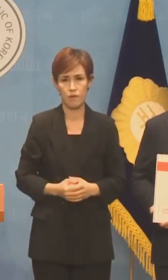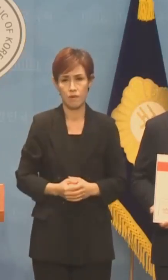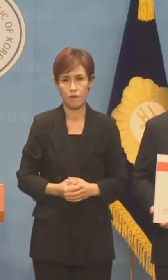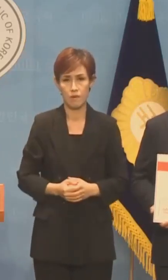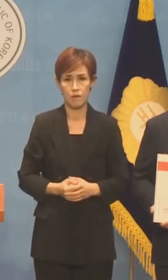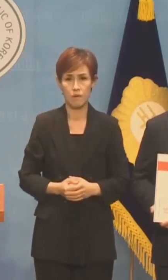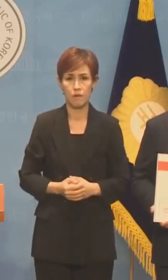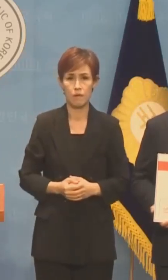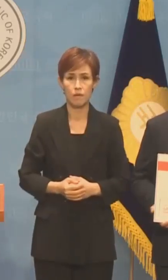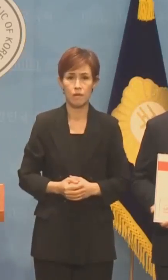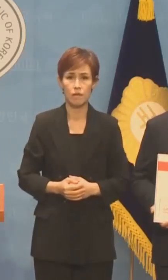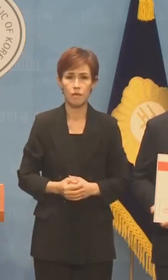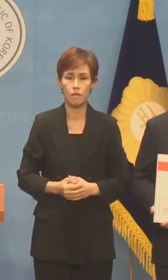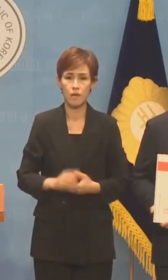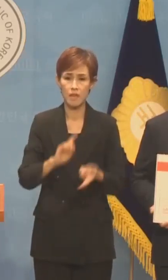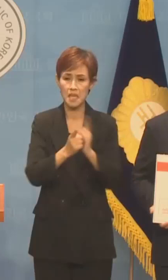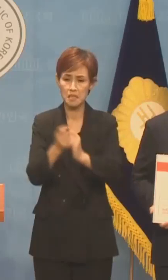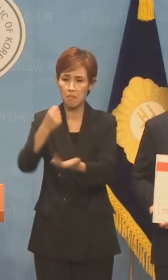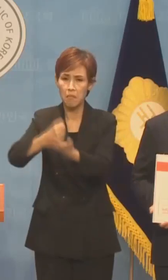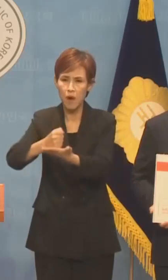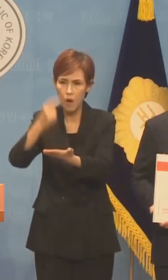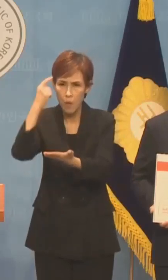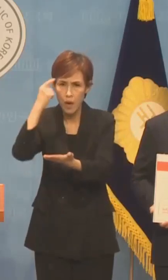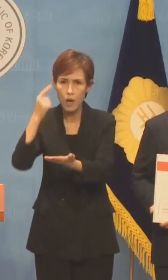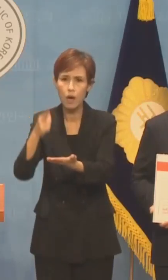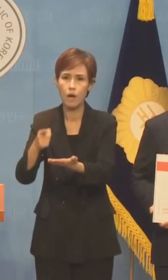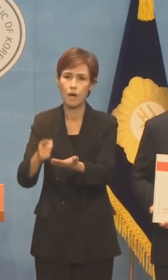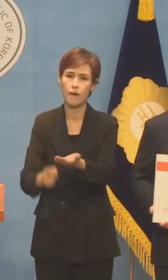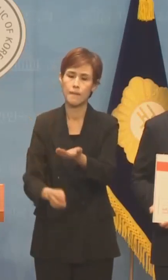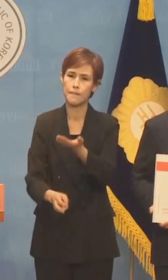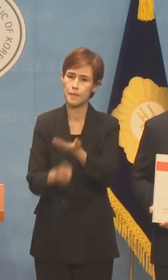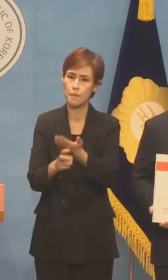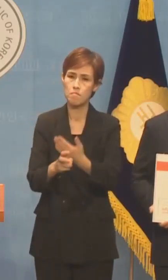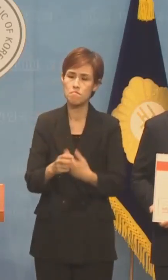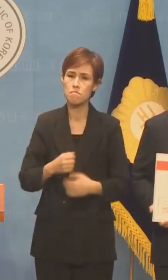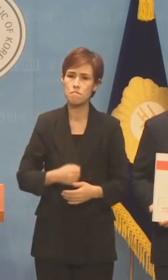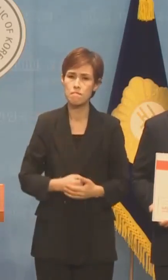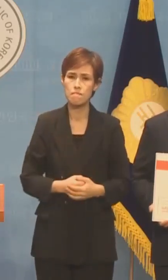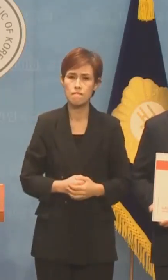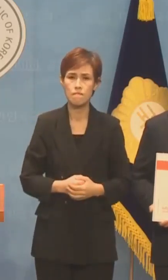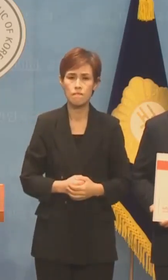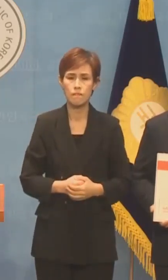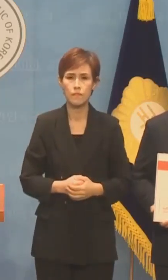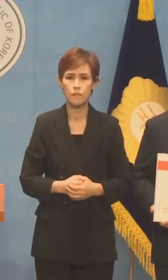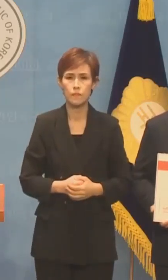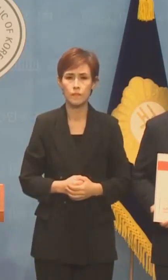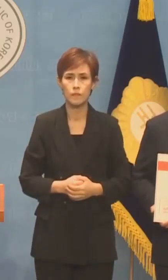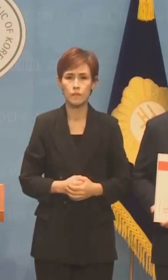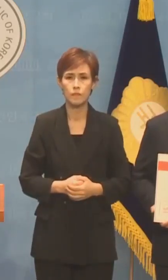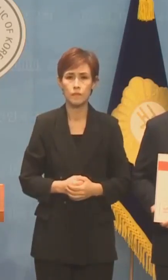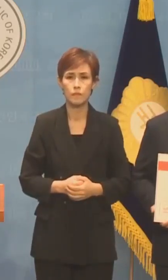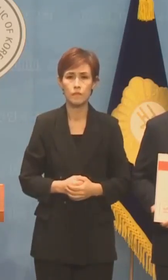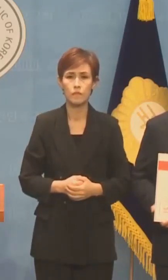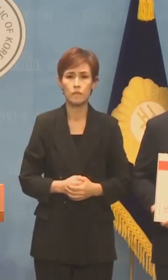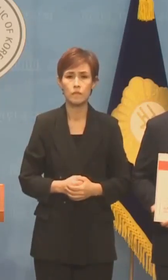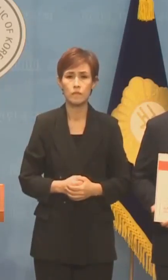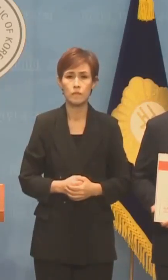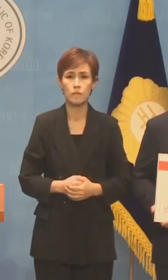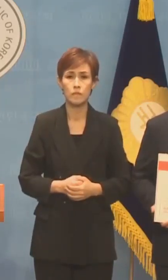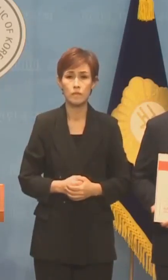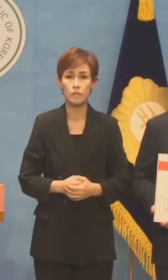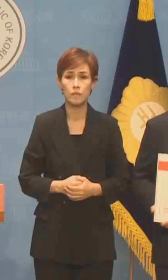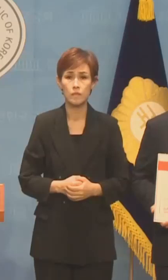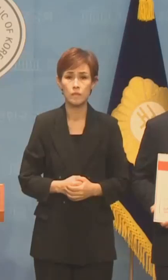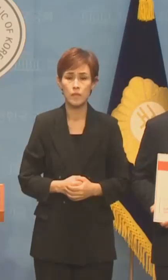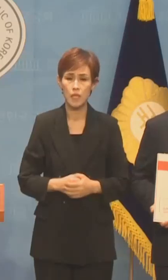법적 근거에서 한 것입니까? 법적 근거를 밝히시기 바랍니다. 도대체 어느 기관에서